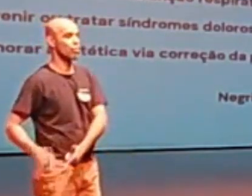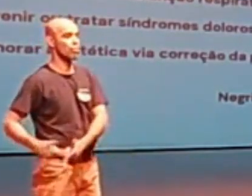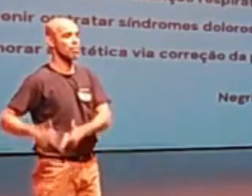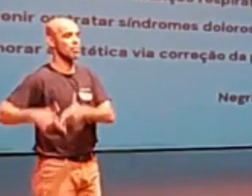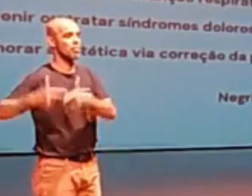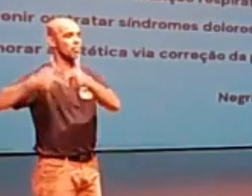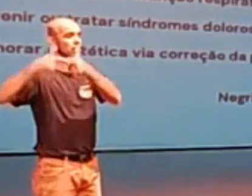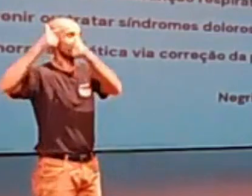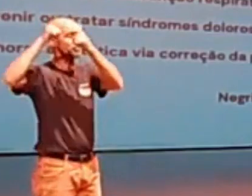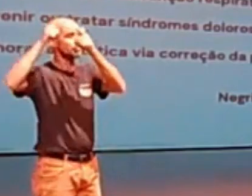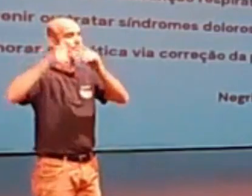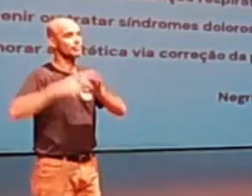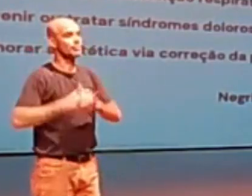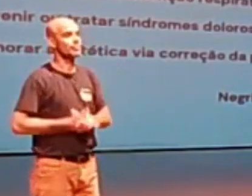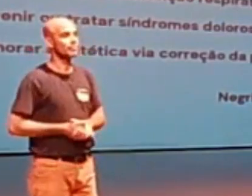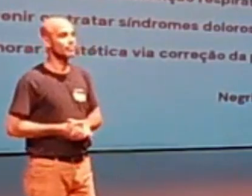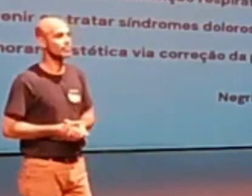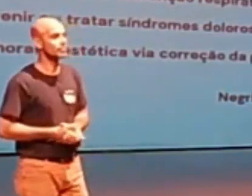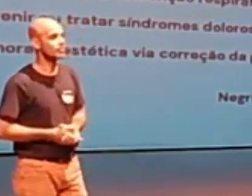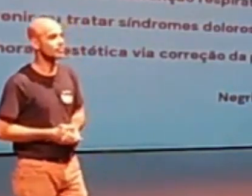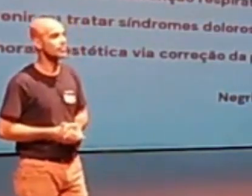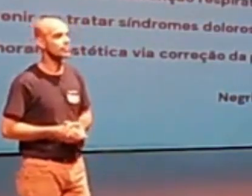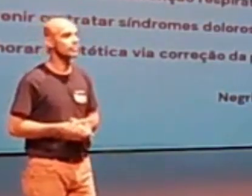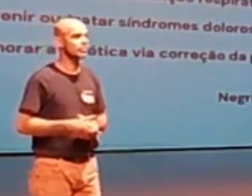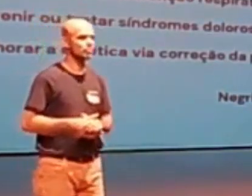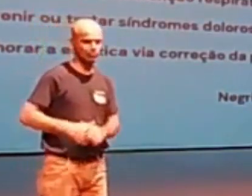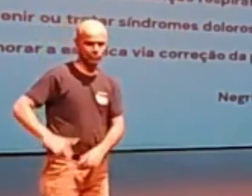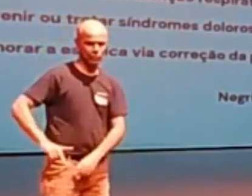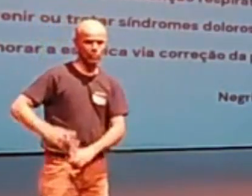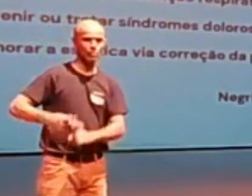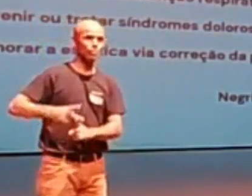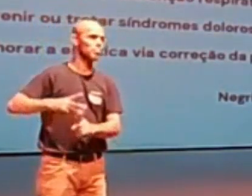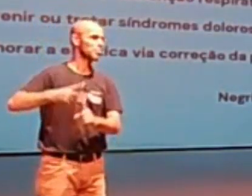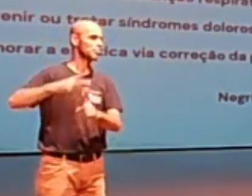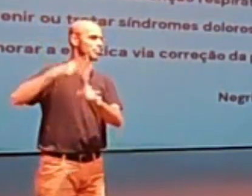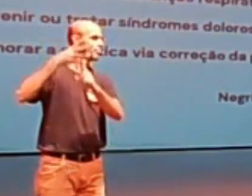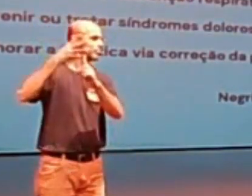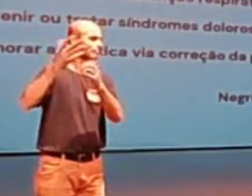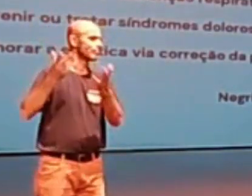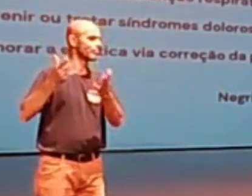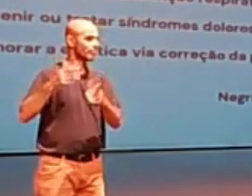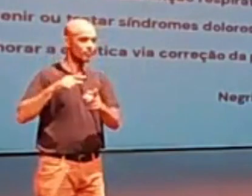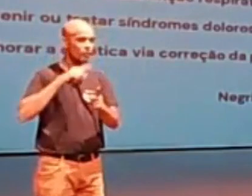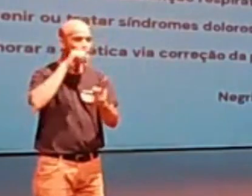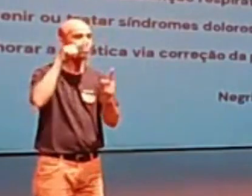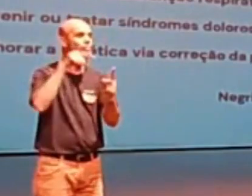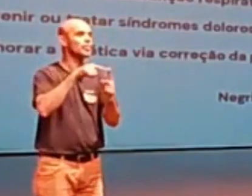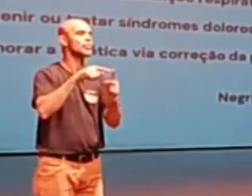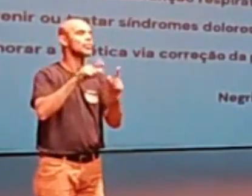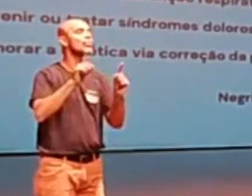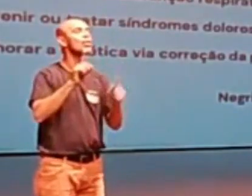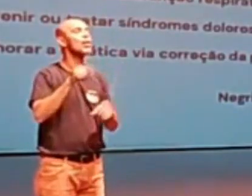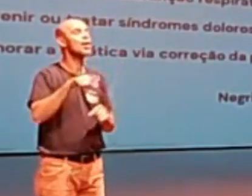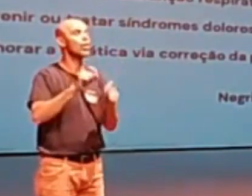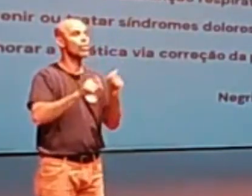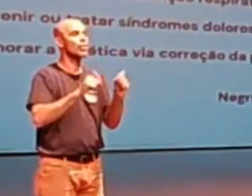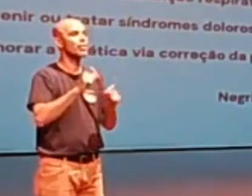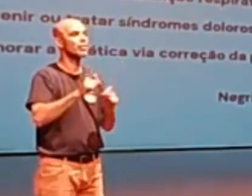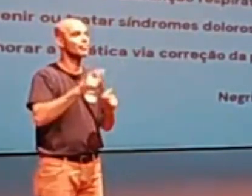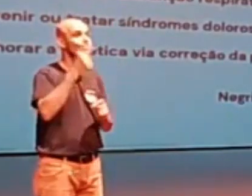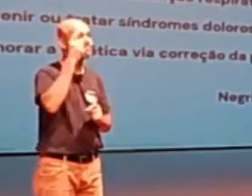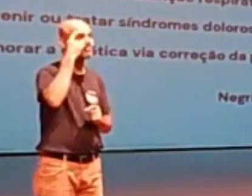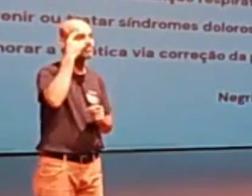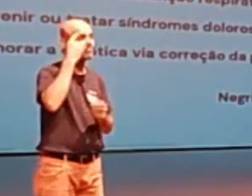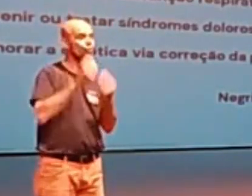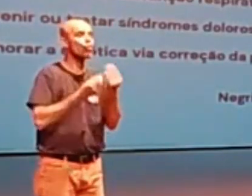problema. Então, a gente vai multiplicar muito as coisas. O principal objetivo aí, então, que a gente pensa também em termos